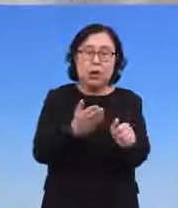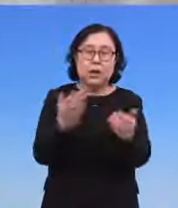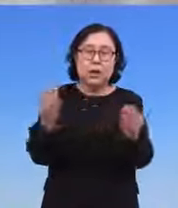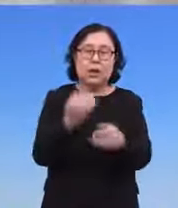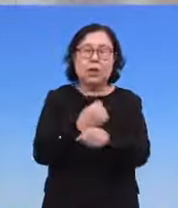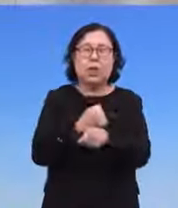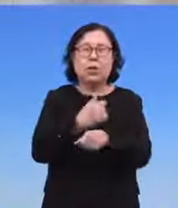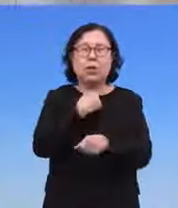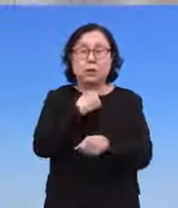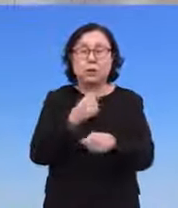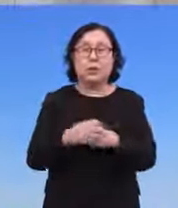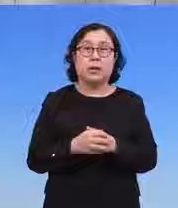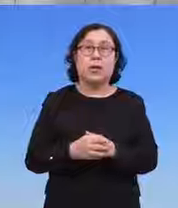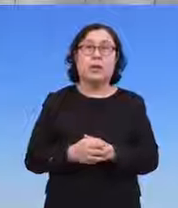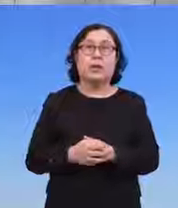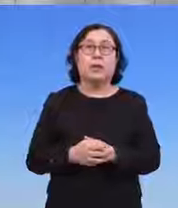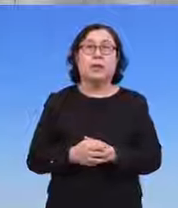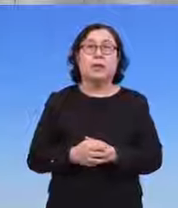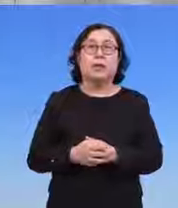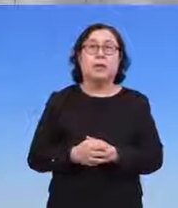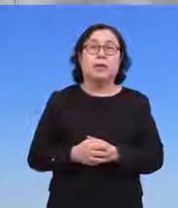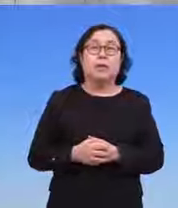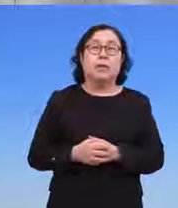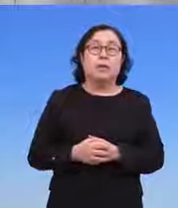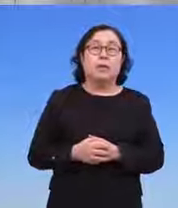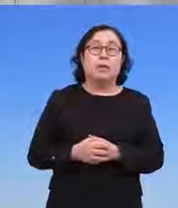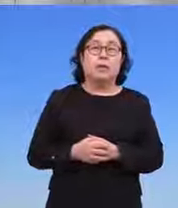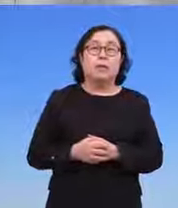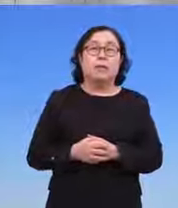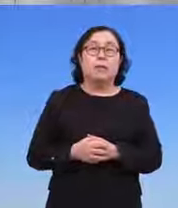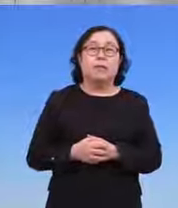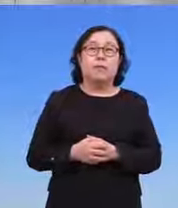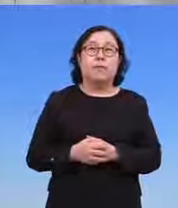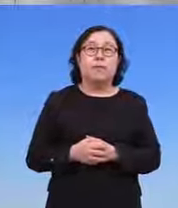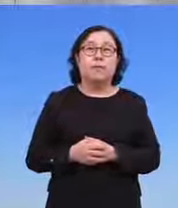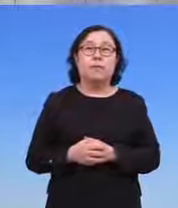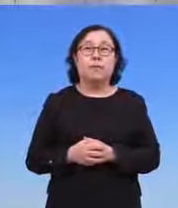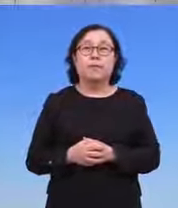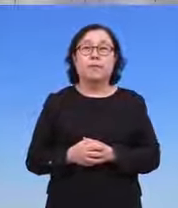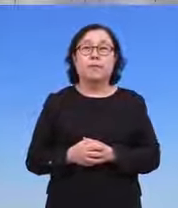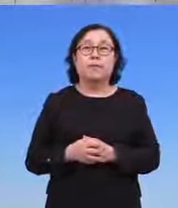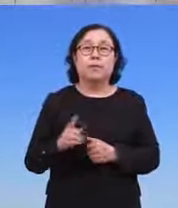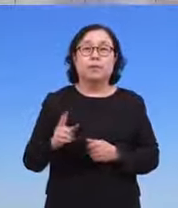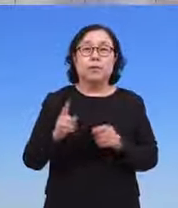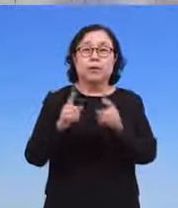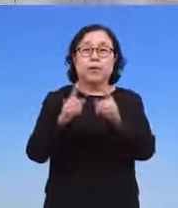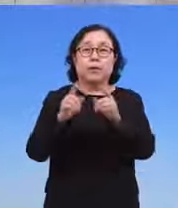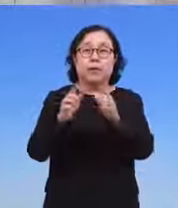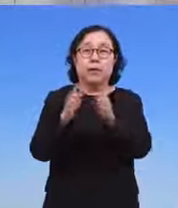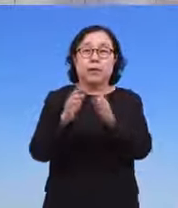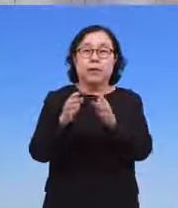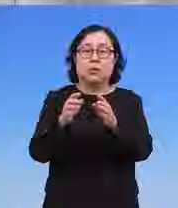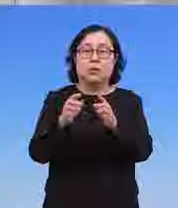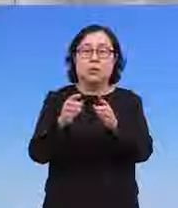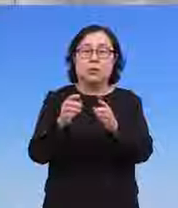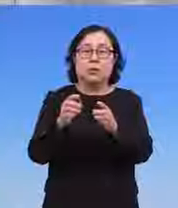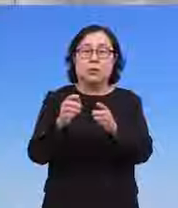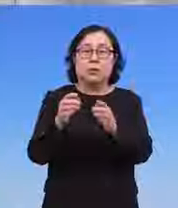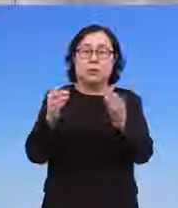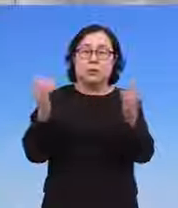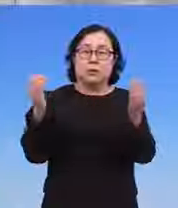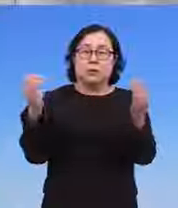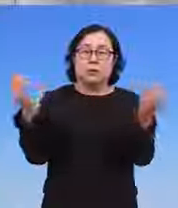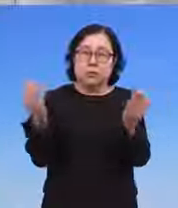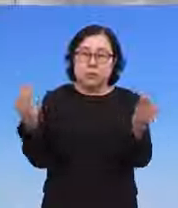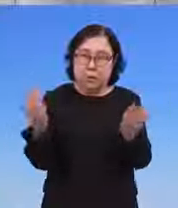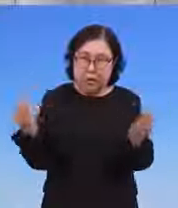예를 들면은 한 1층 막 전체를 다 그렇게 썼으면 좋겠는데요. 그거는 이제 다시 뭐 상의를 해야 되겠지만 거기서 취업을